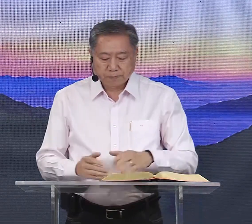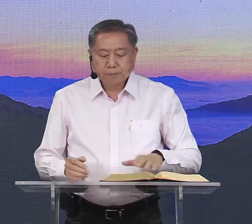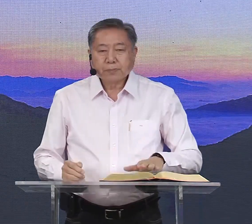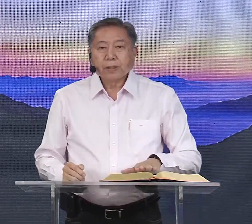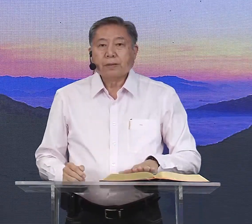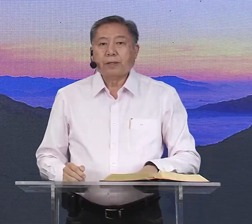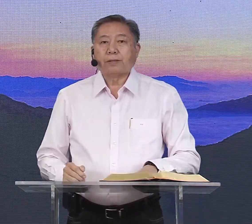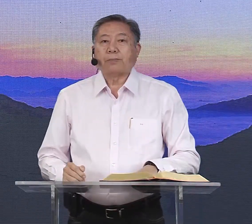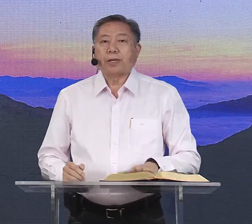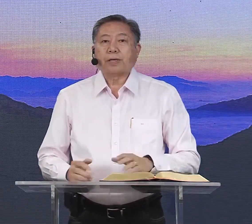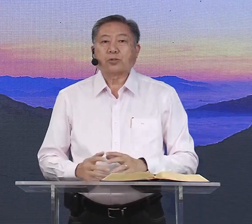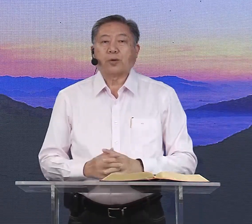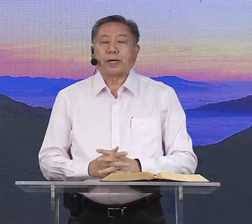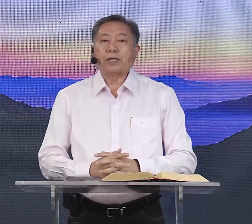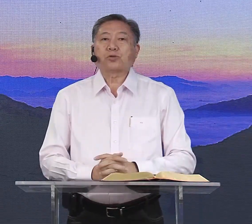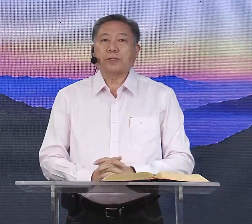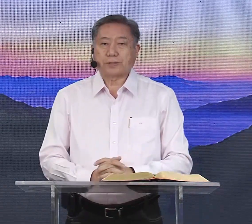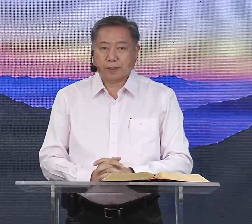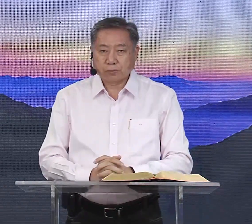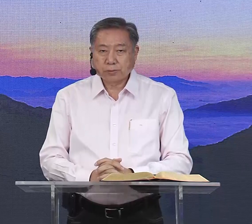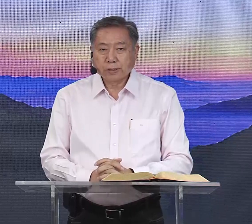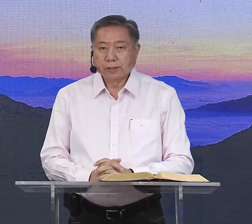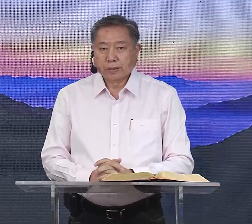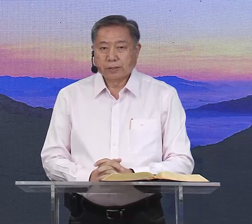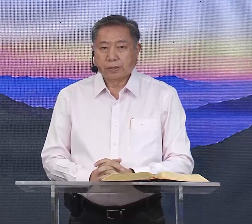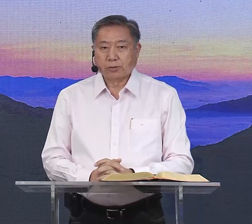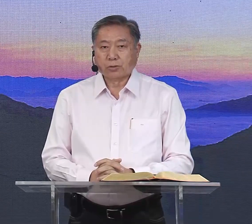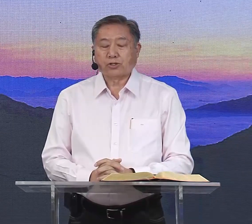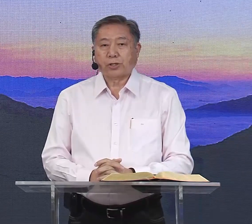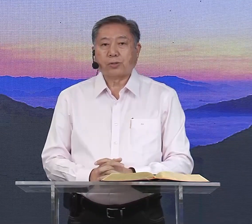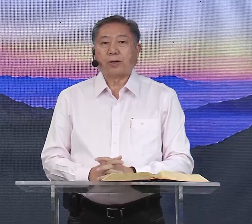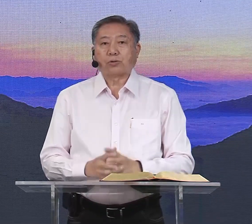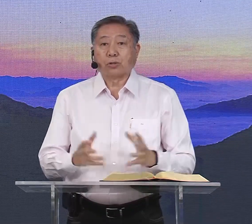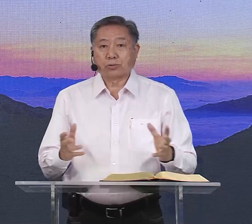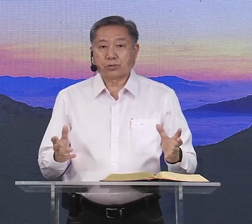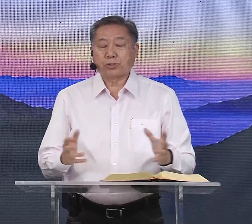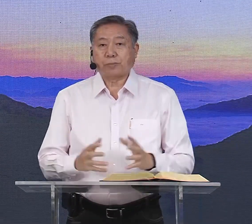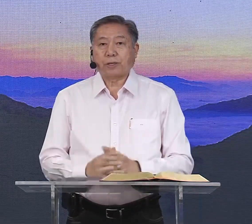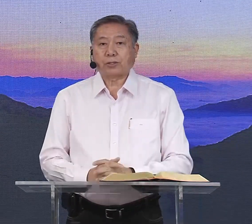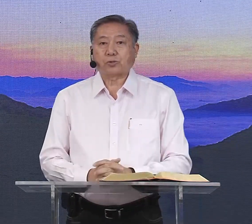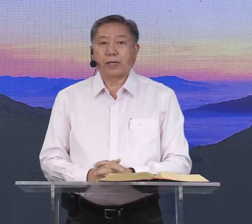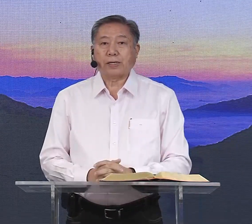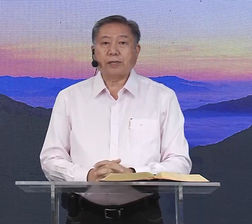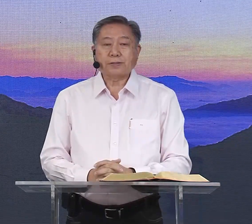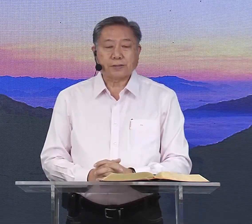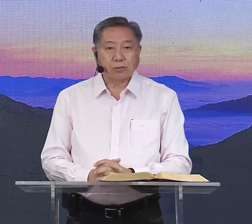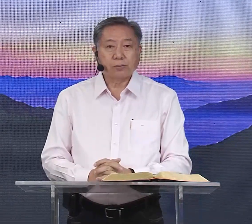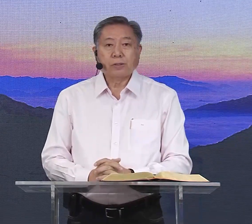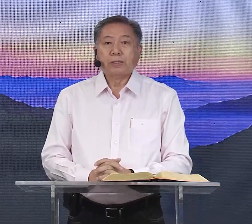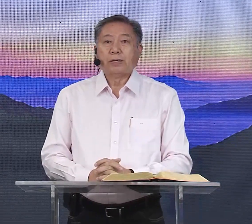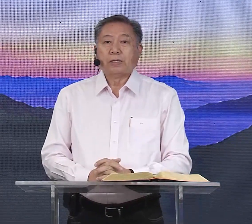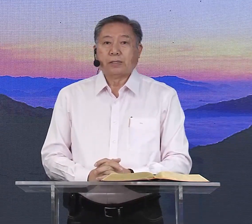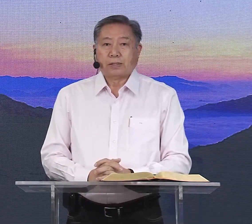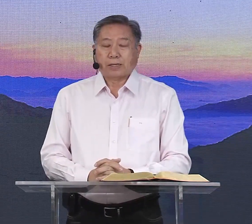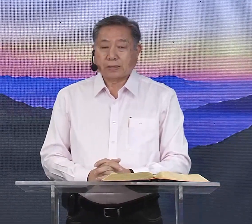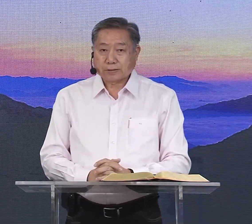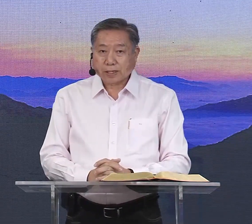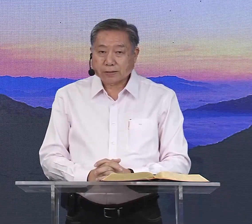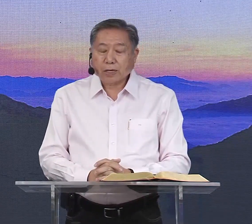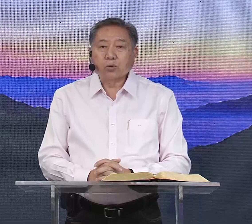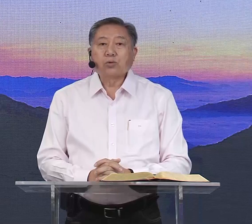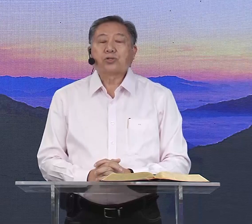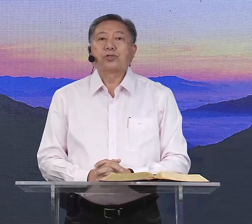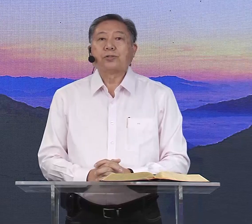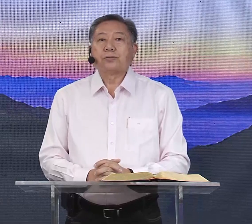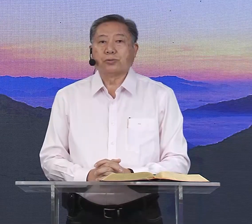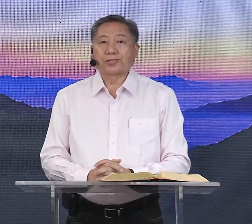Senhor e também da sua ressurreição, que nos gerou a todos e pela sua redenção realizada